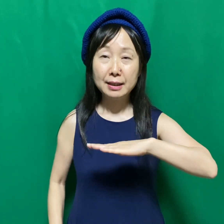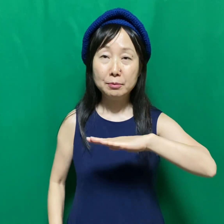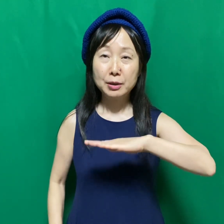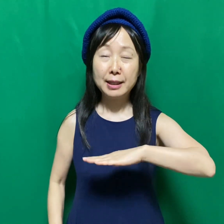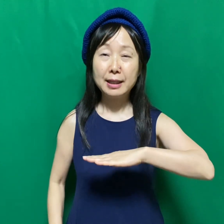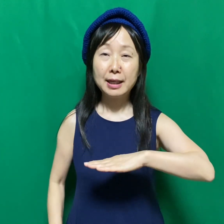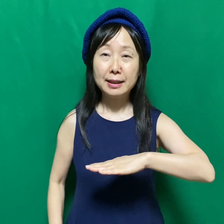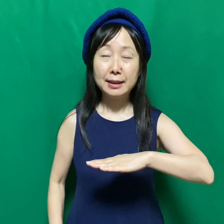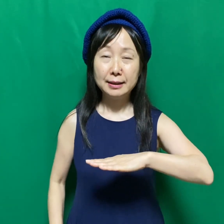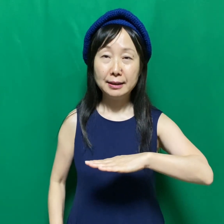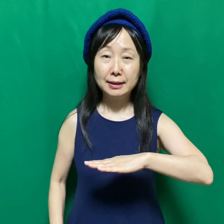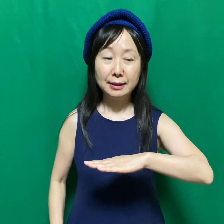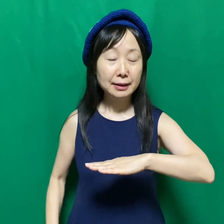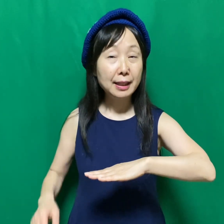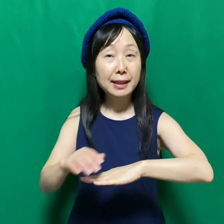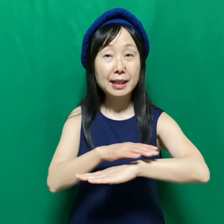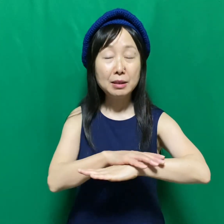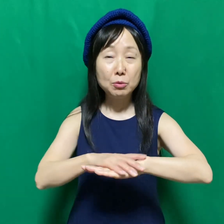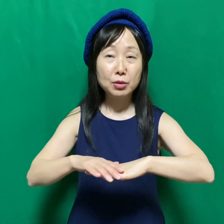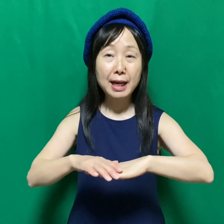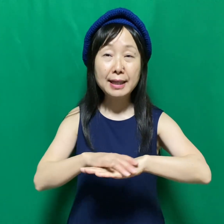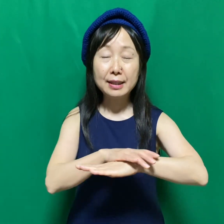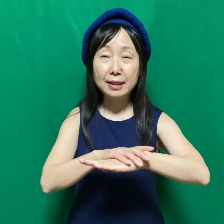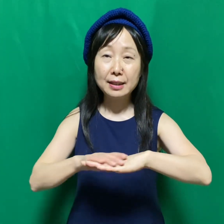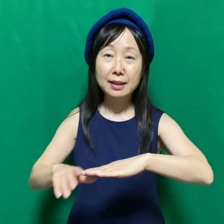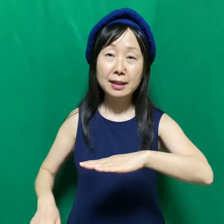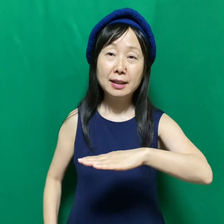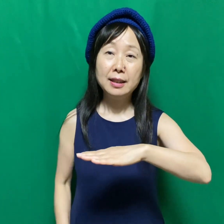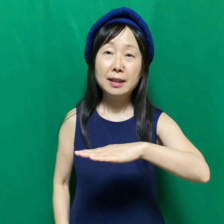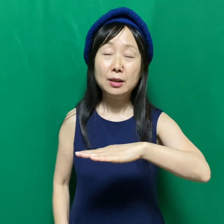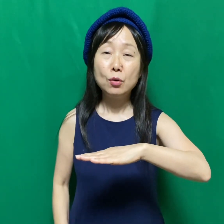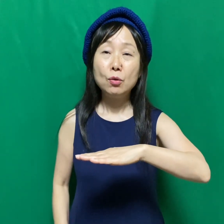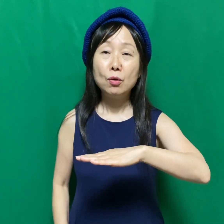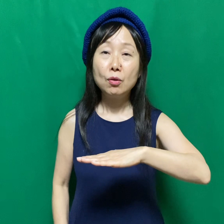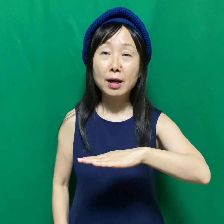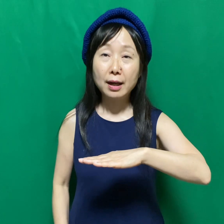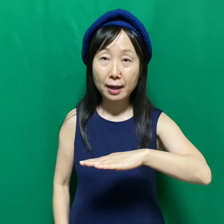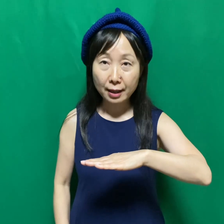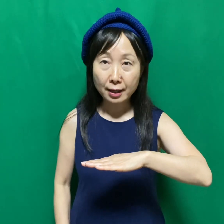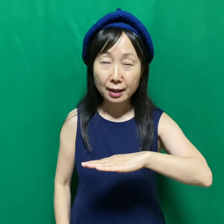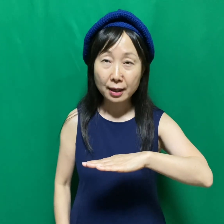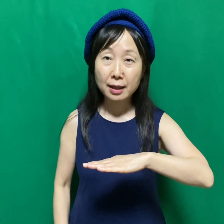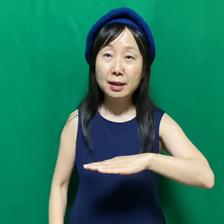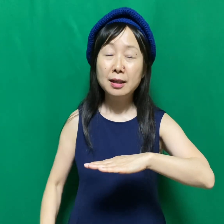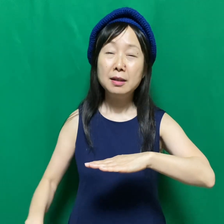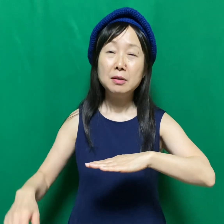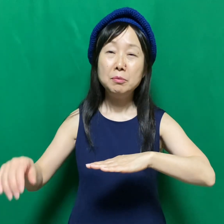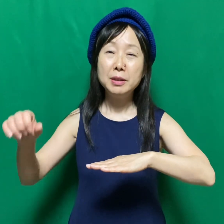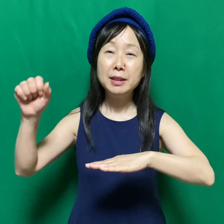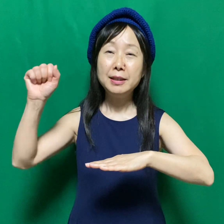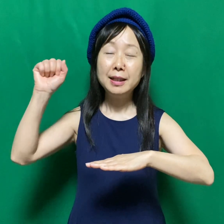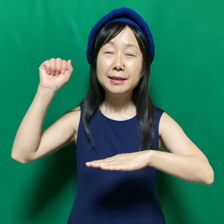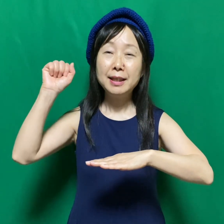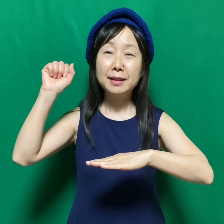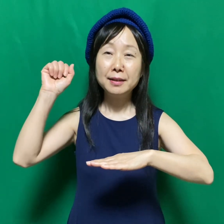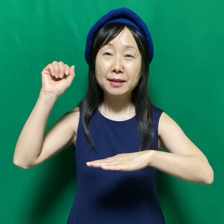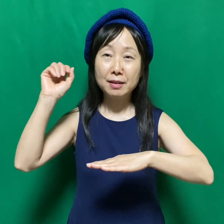向けた形で、何もないところから右手じゃんけん